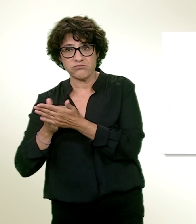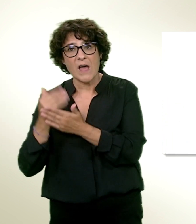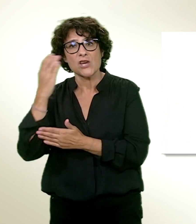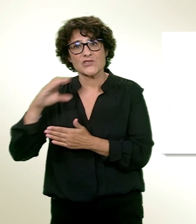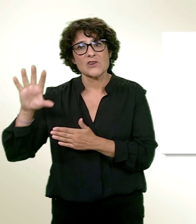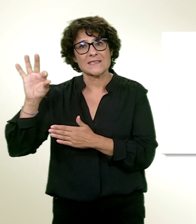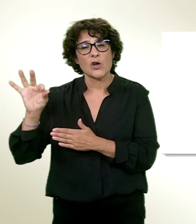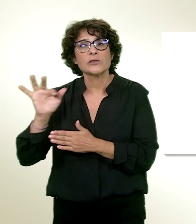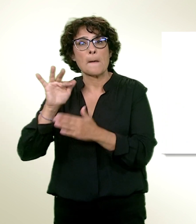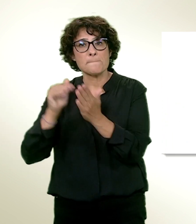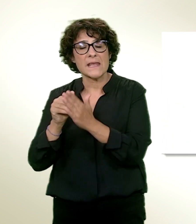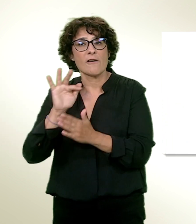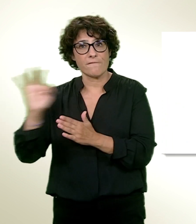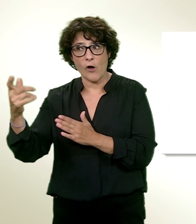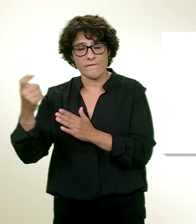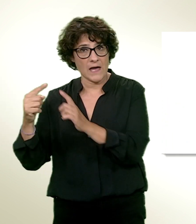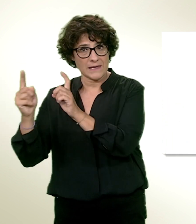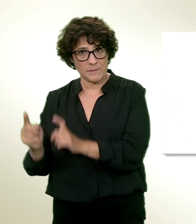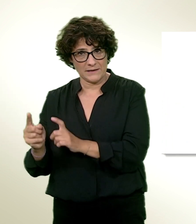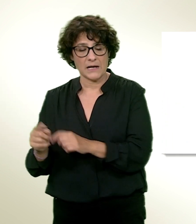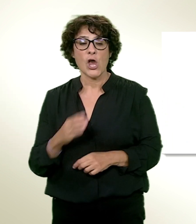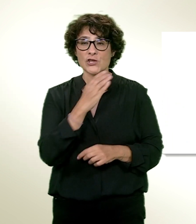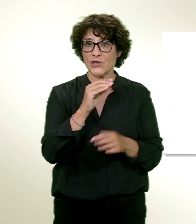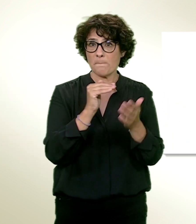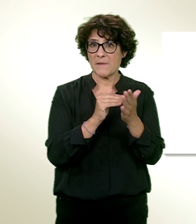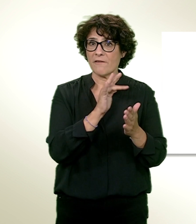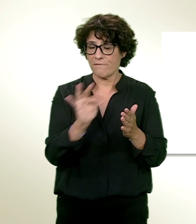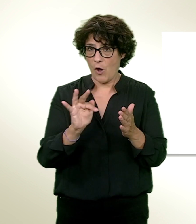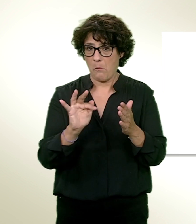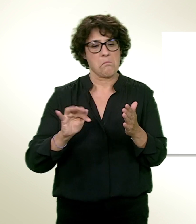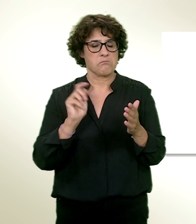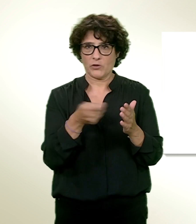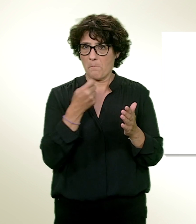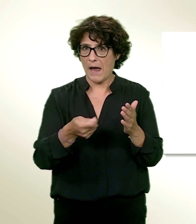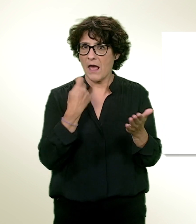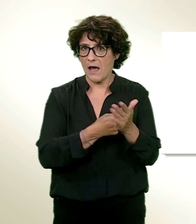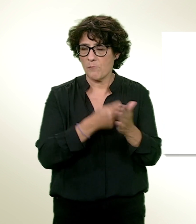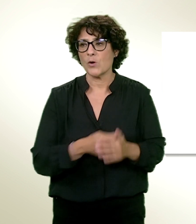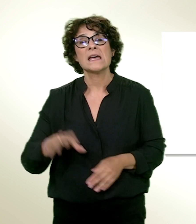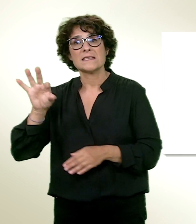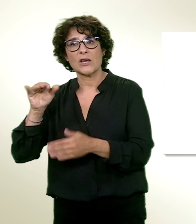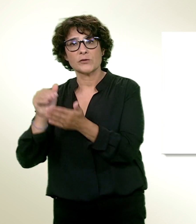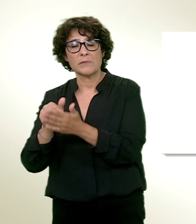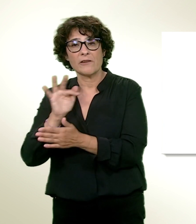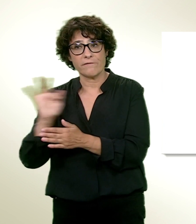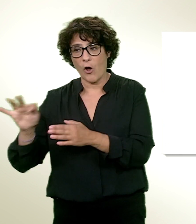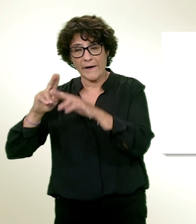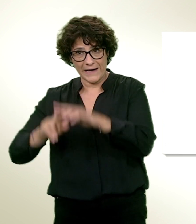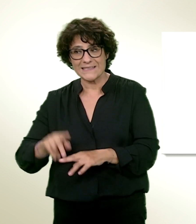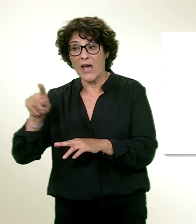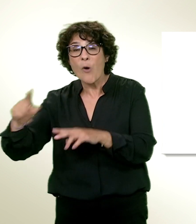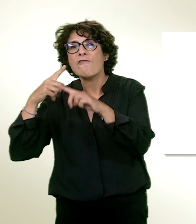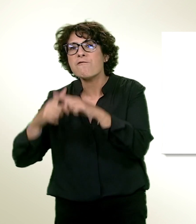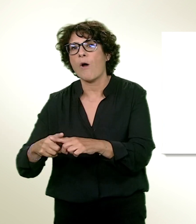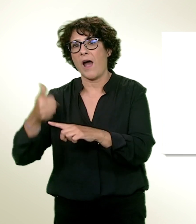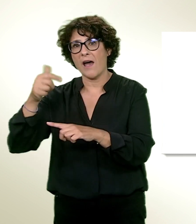revenus du capital, les 100 premiers 1000 francs seraient imposés normalement. Les 50 000 francs restants seraient quant à eux multipliés